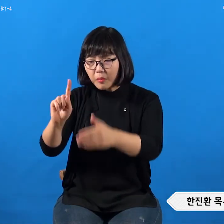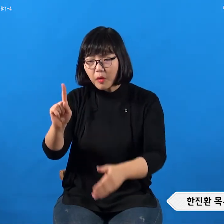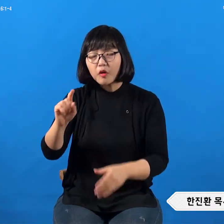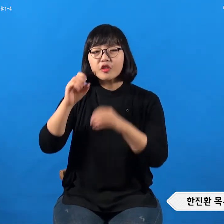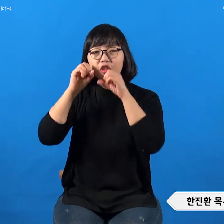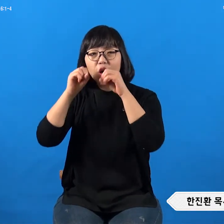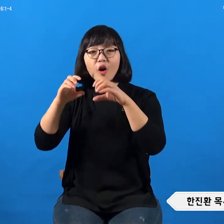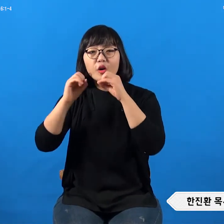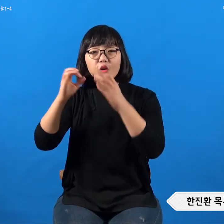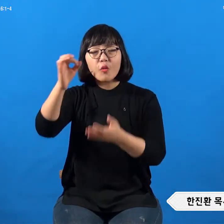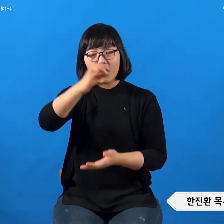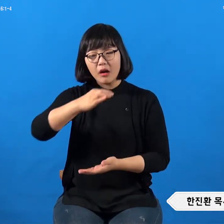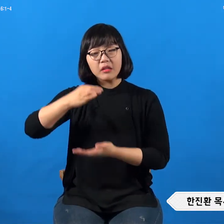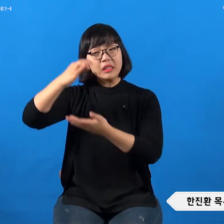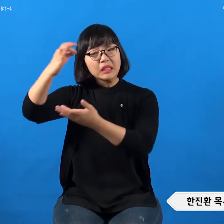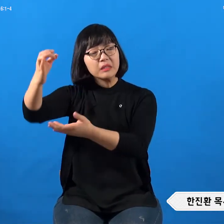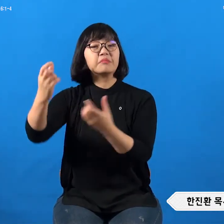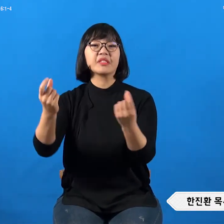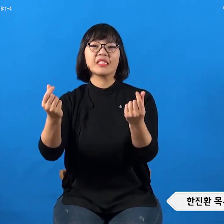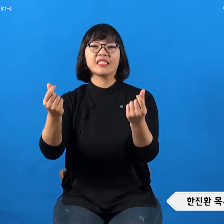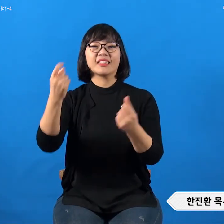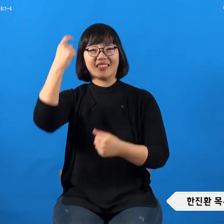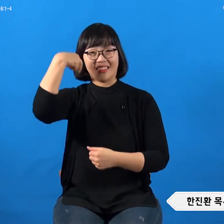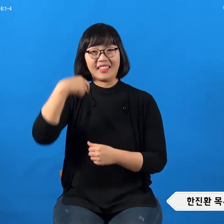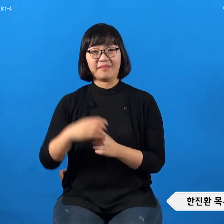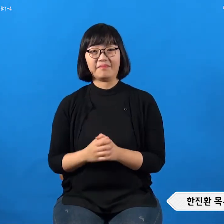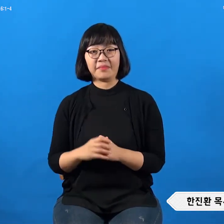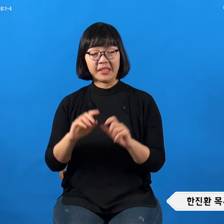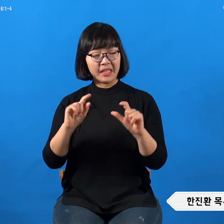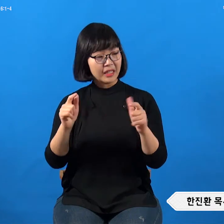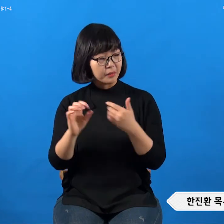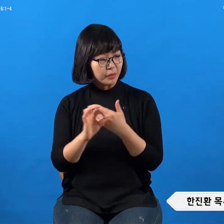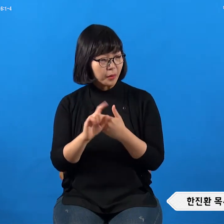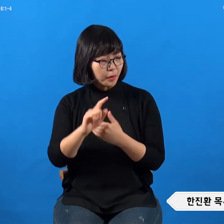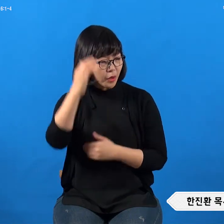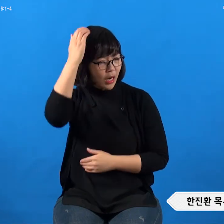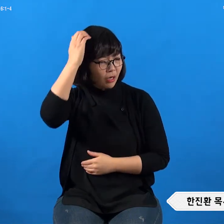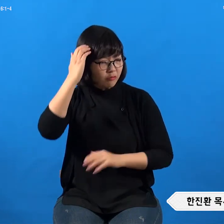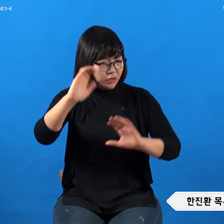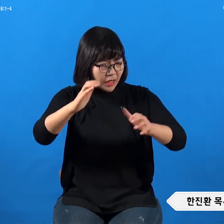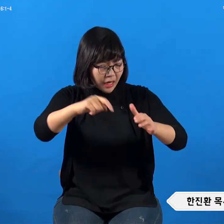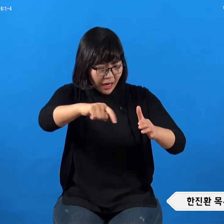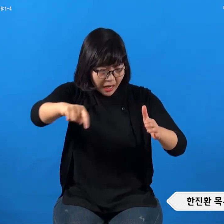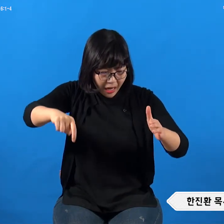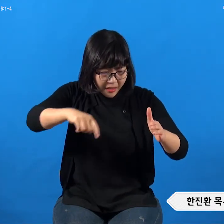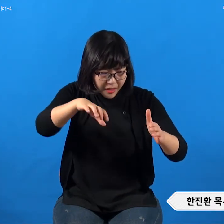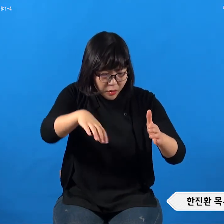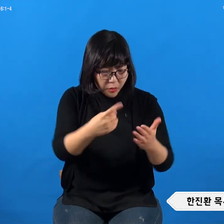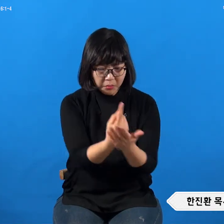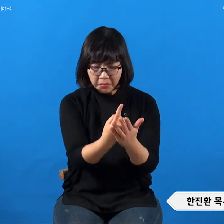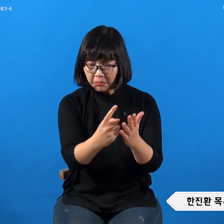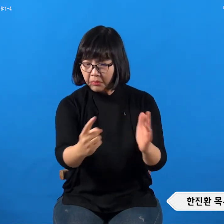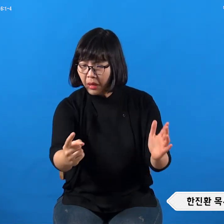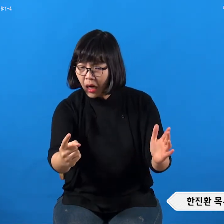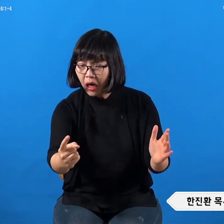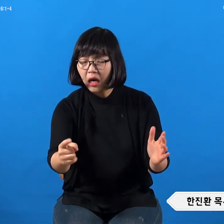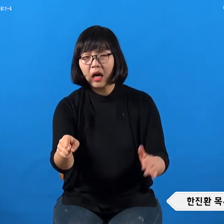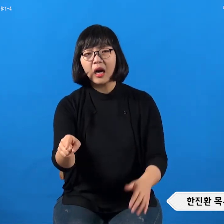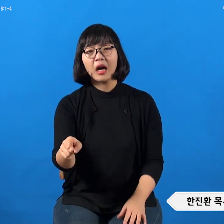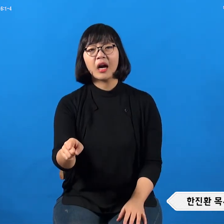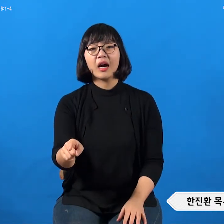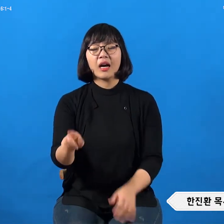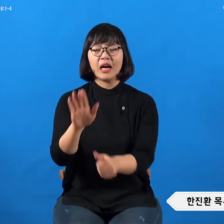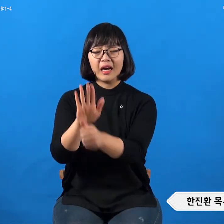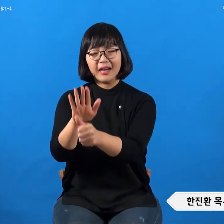수 있겠습니다. 아니면 우리 주위에 어려운 이런 소외된 사람들을 돕는 복지